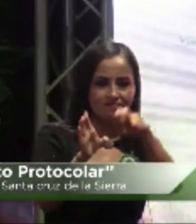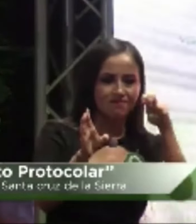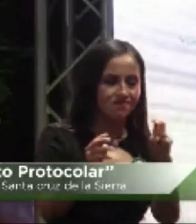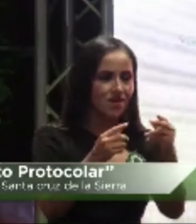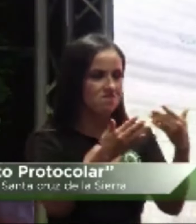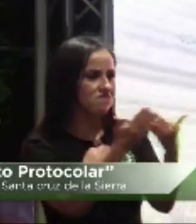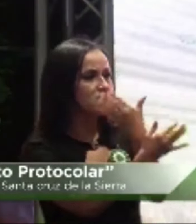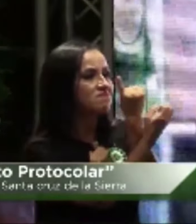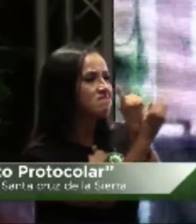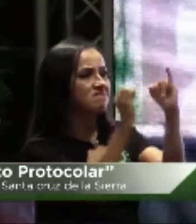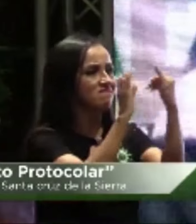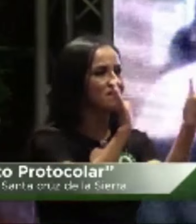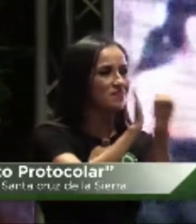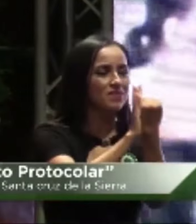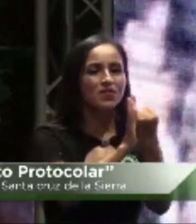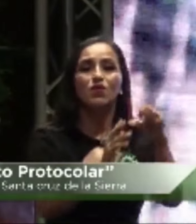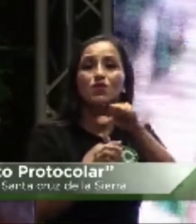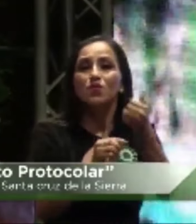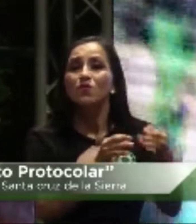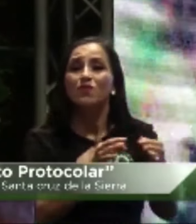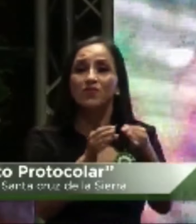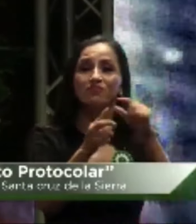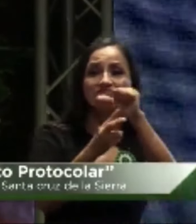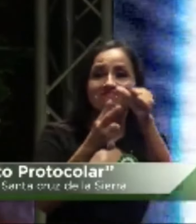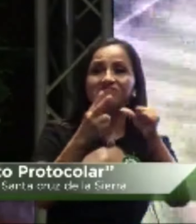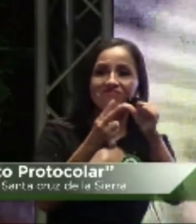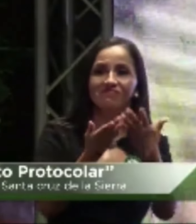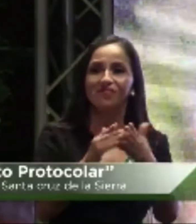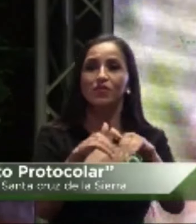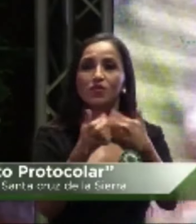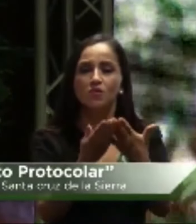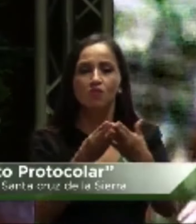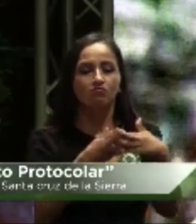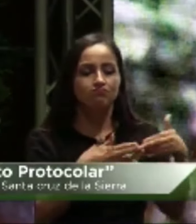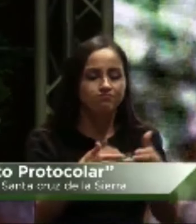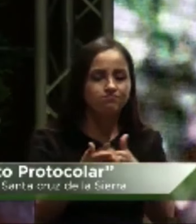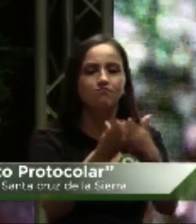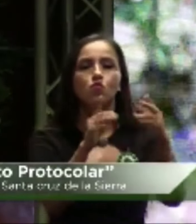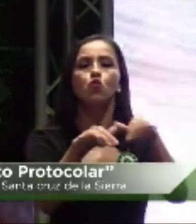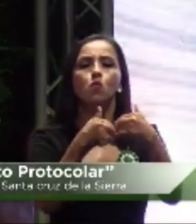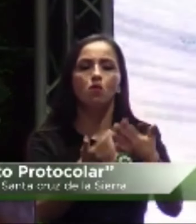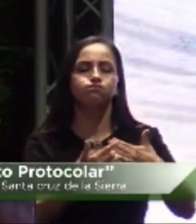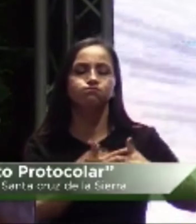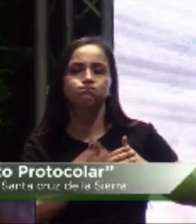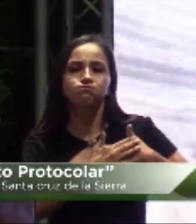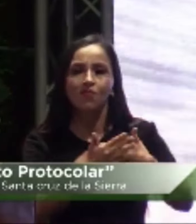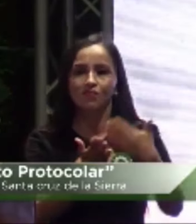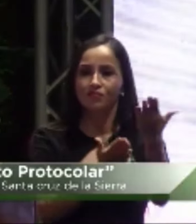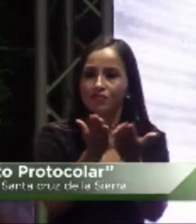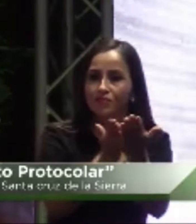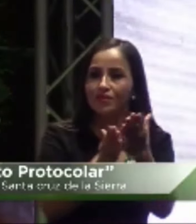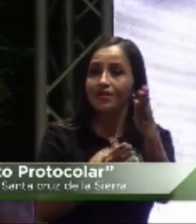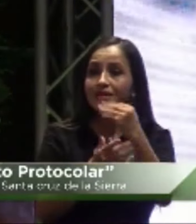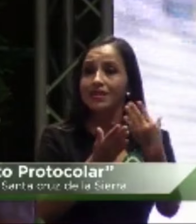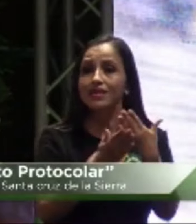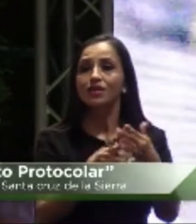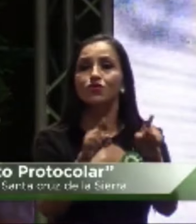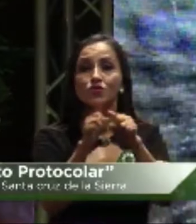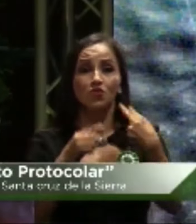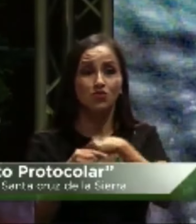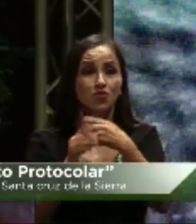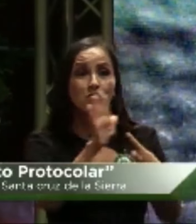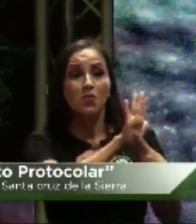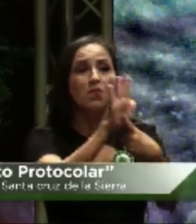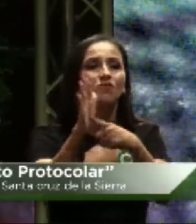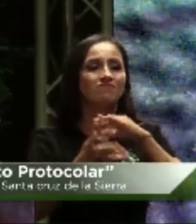también existen otros caminos y que mientras se los recorra con vocación de servicio y sobre todo con esa mística que refleja